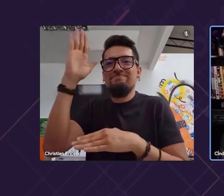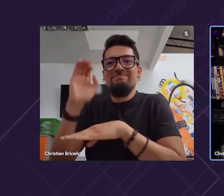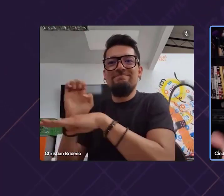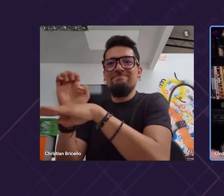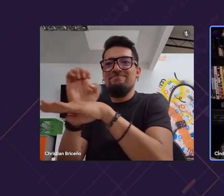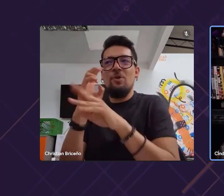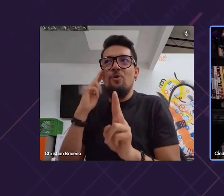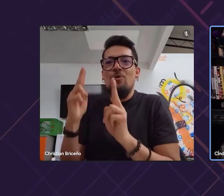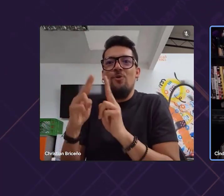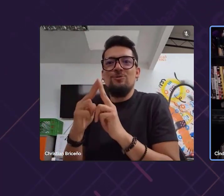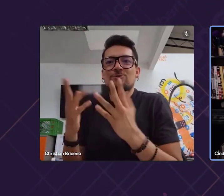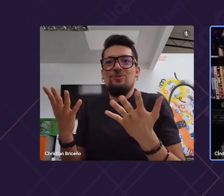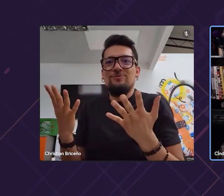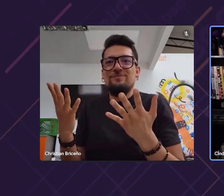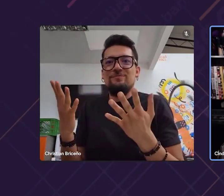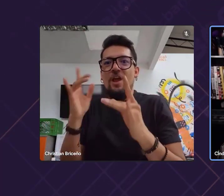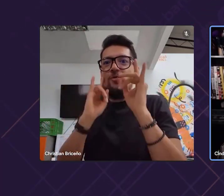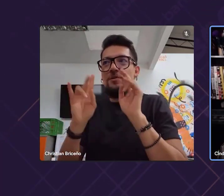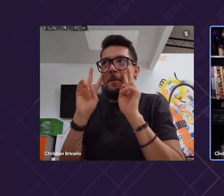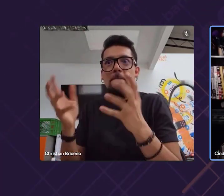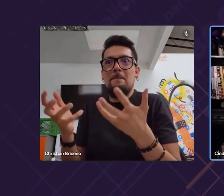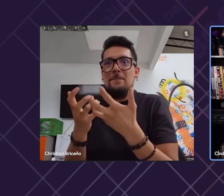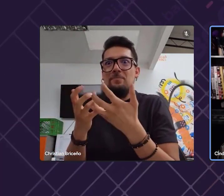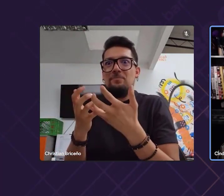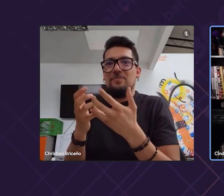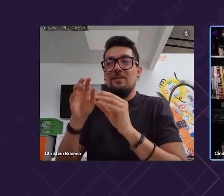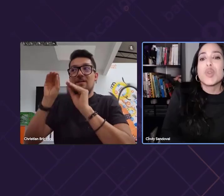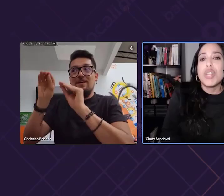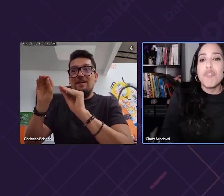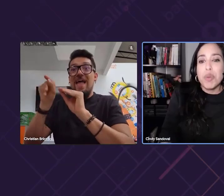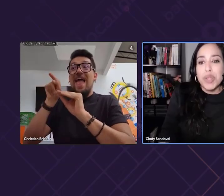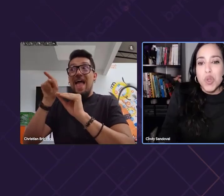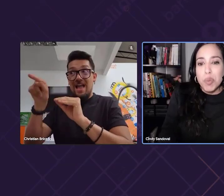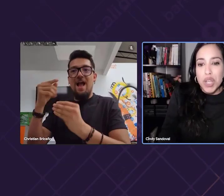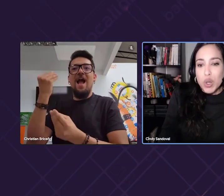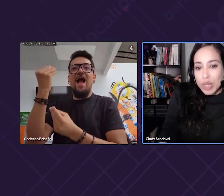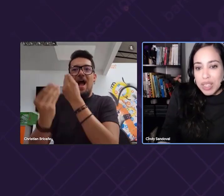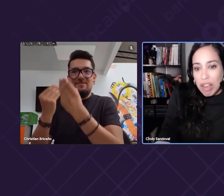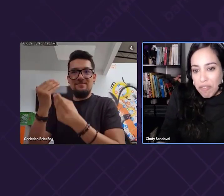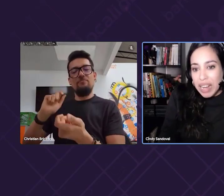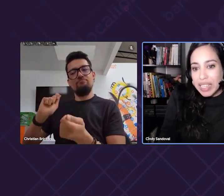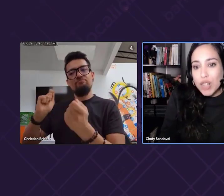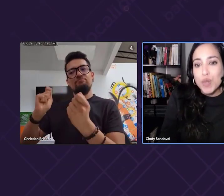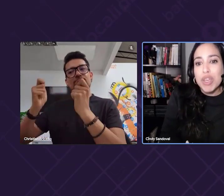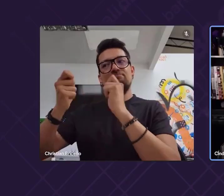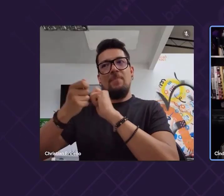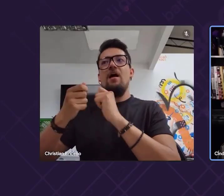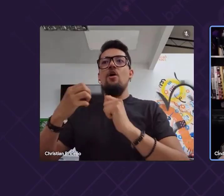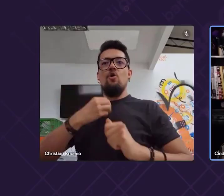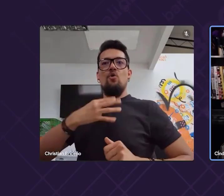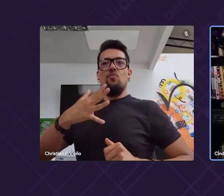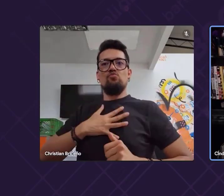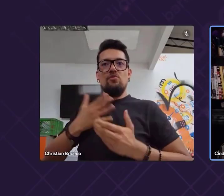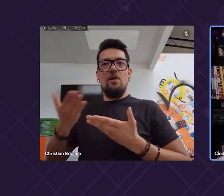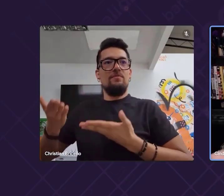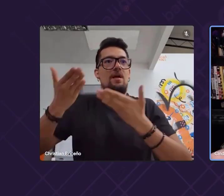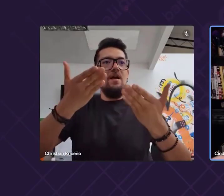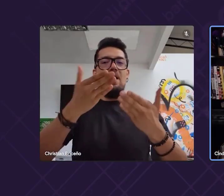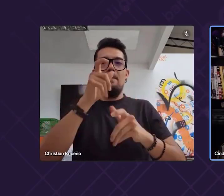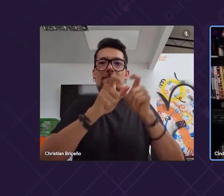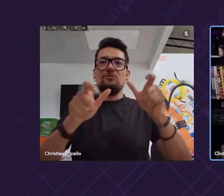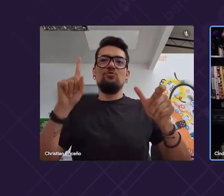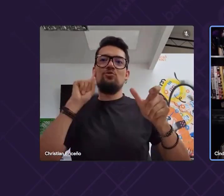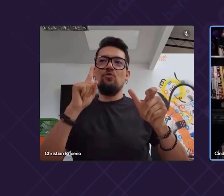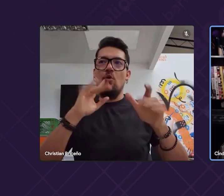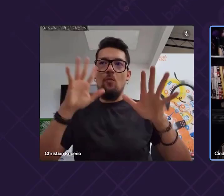parte educativa, pero no teníamos intérpretes, seguíamos sin acceso a la información porque nos hacía falta en los medios de comunicación ese